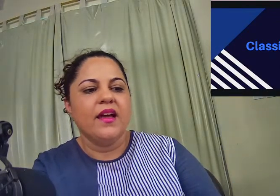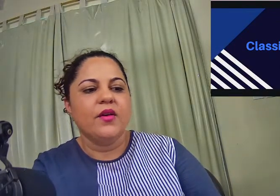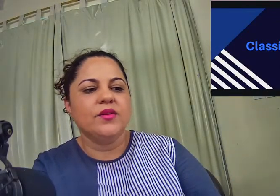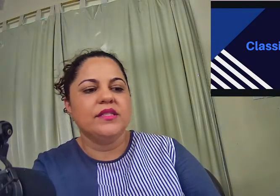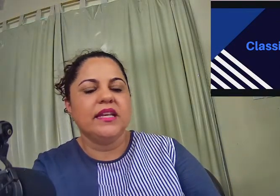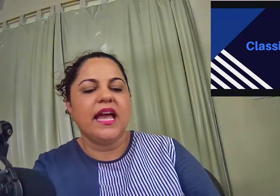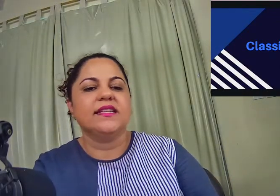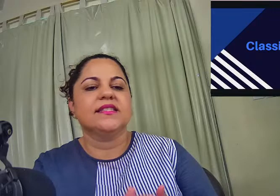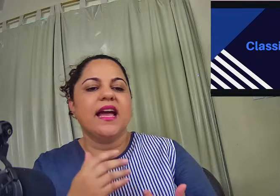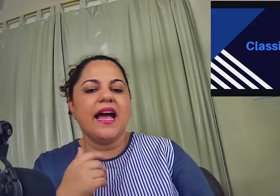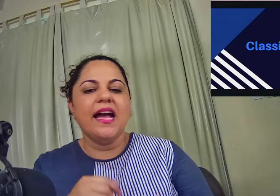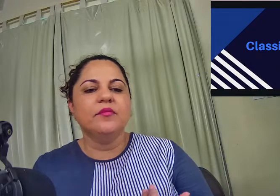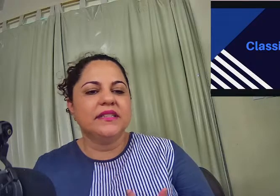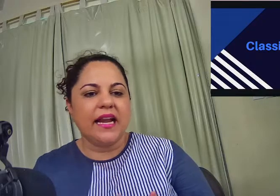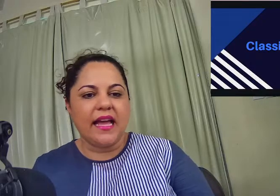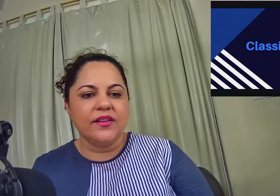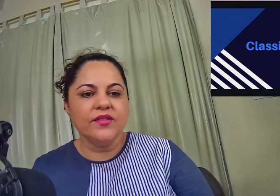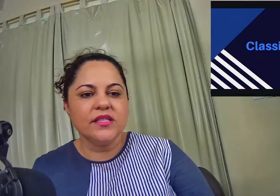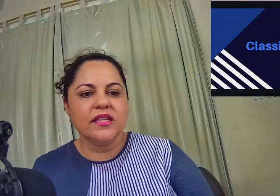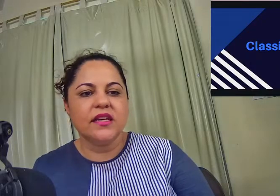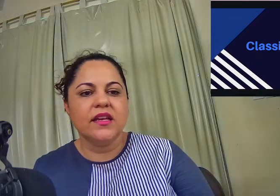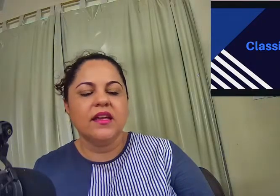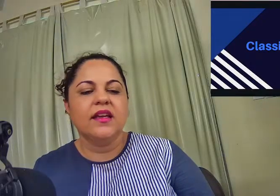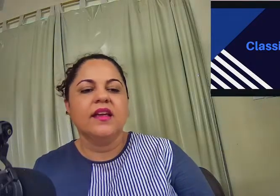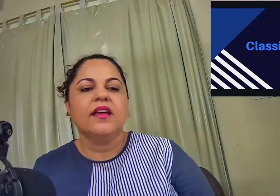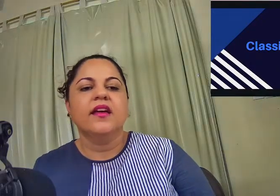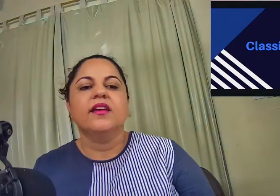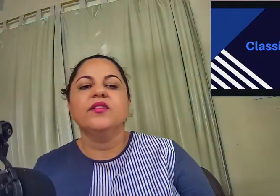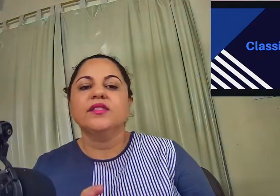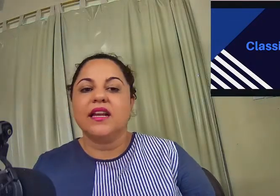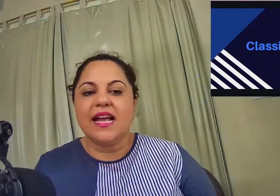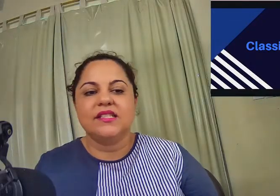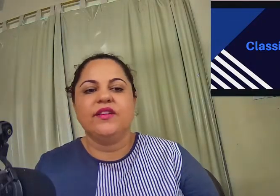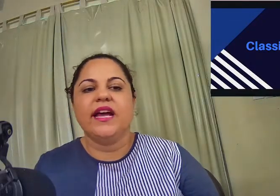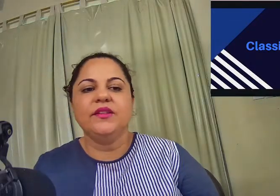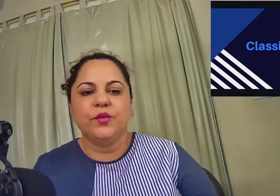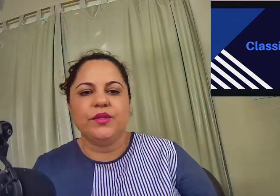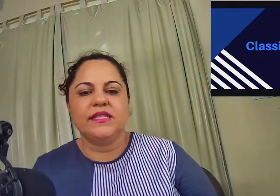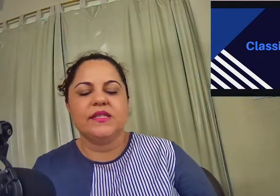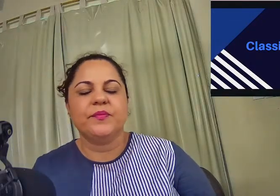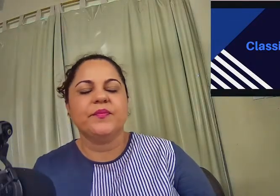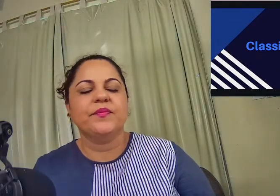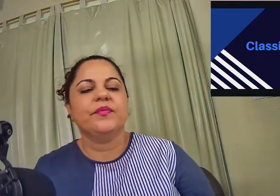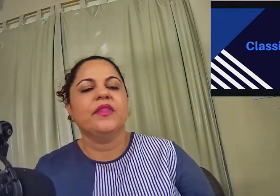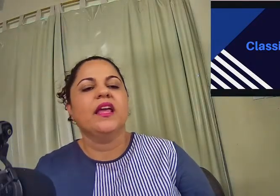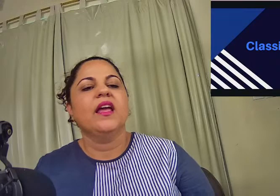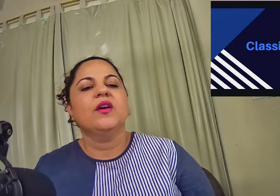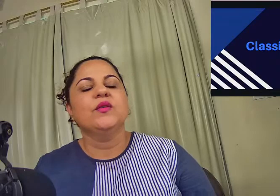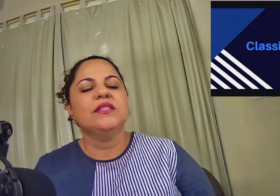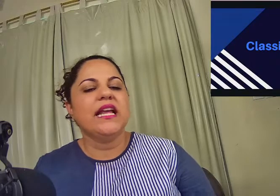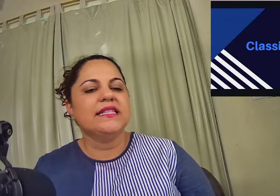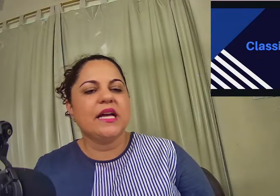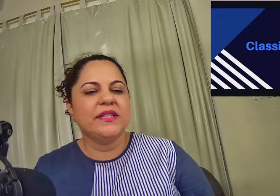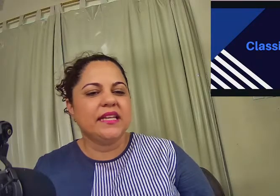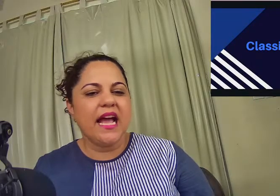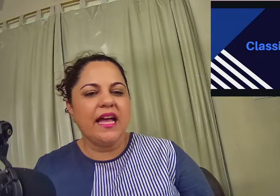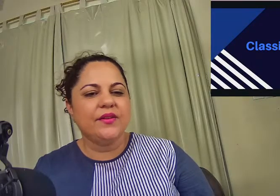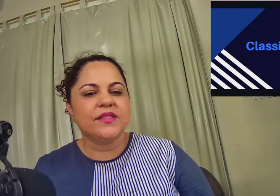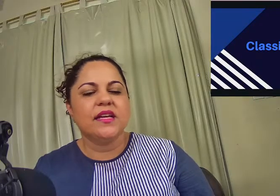Os sinais arbitrários e os classificadores. Os sinais arbitrários